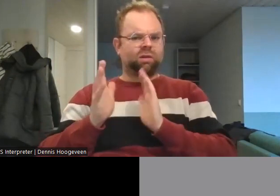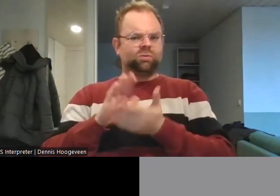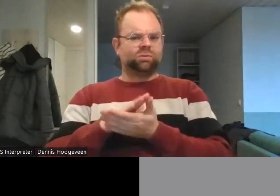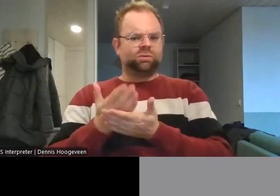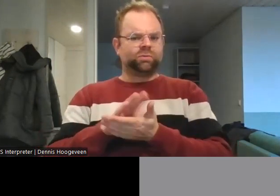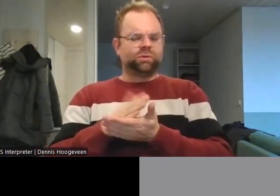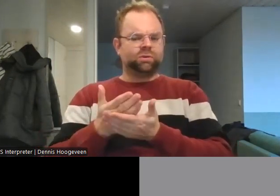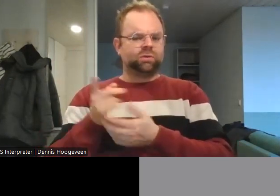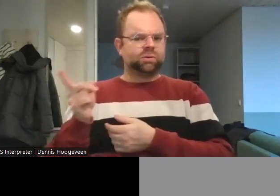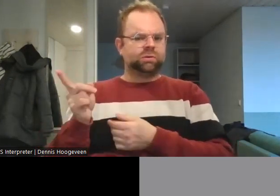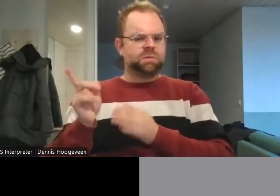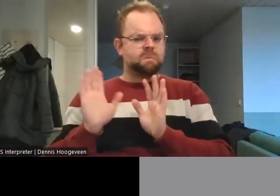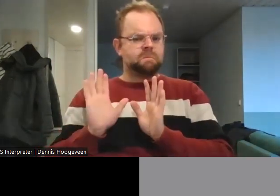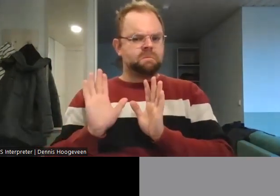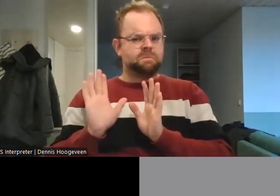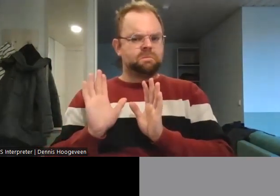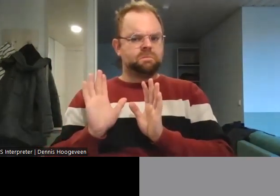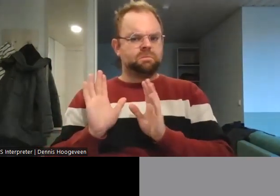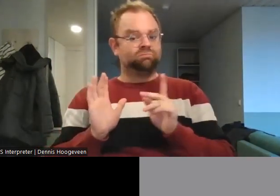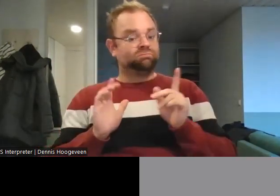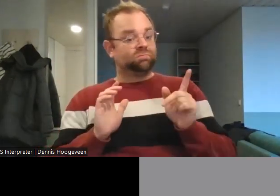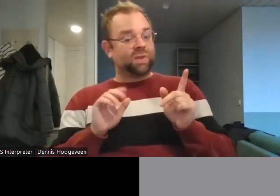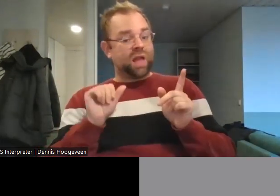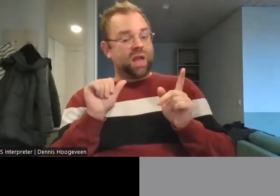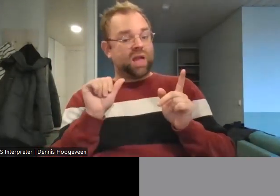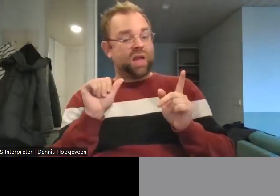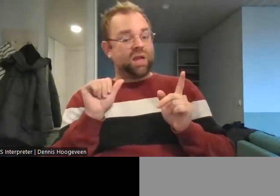est-ce que vous pouvez permettre l'utilisation